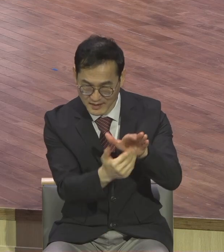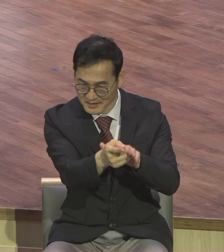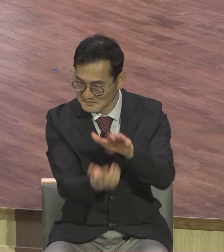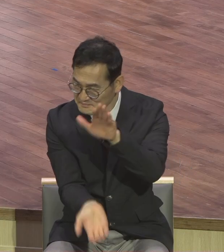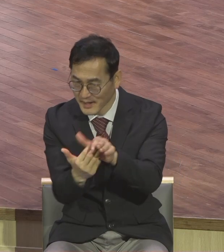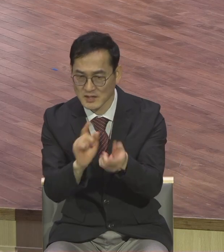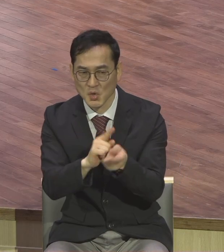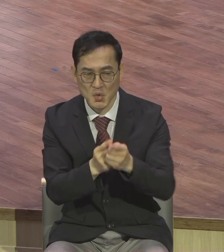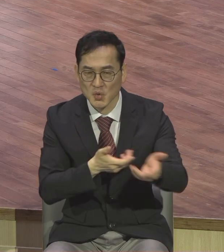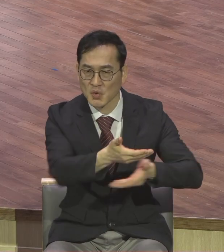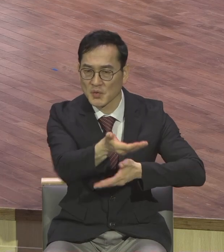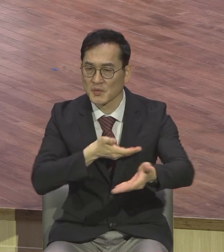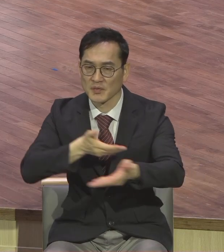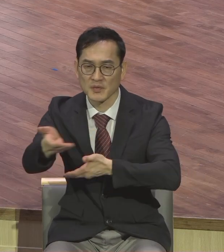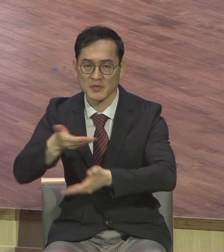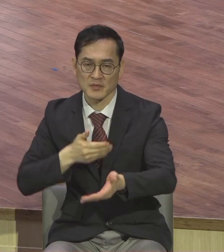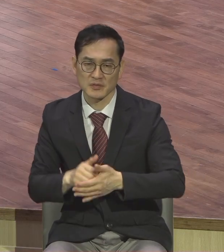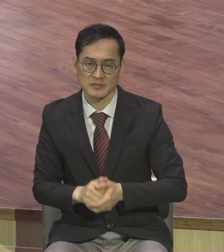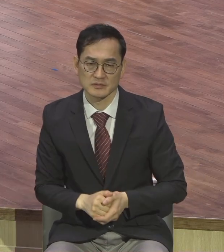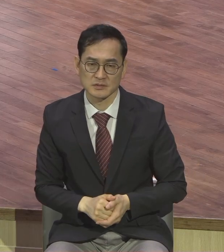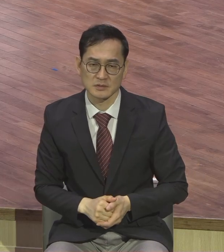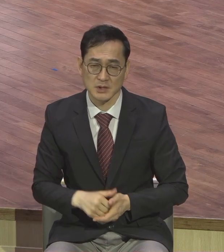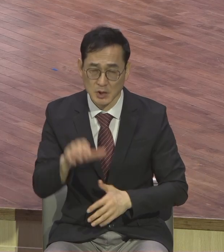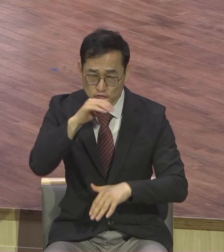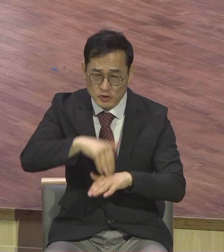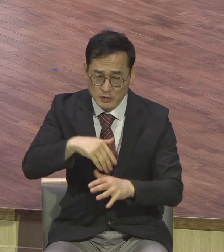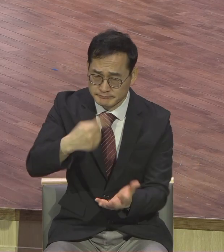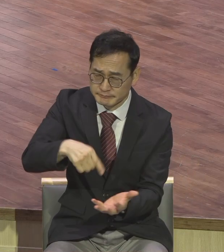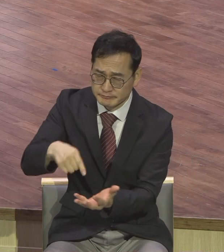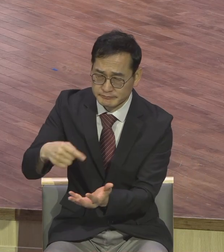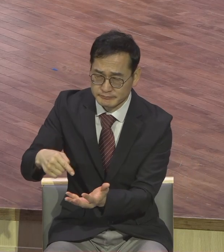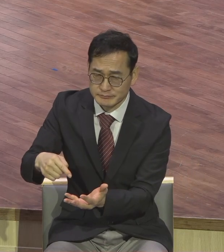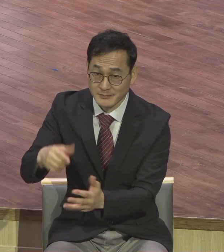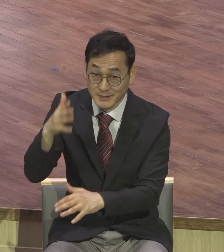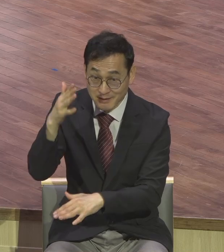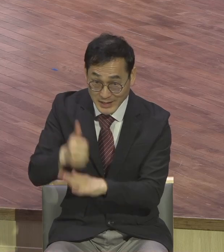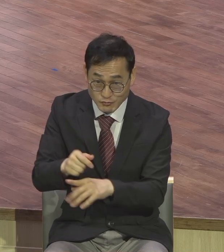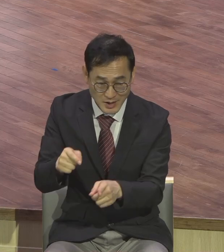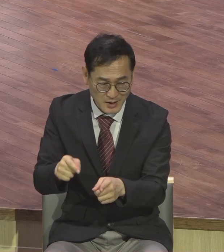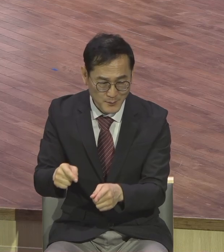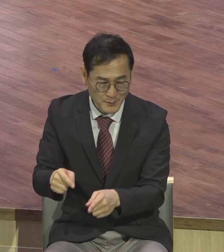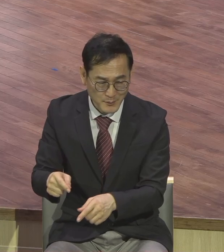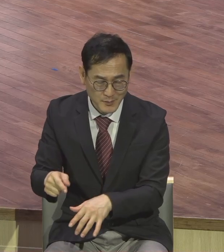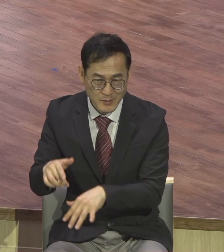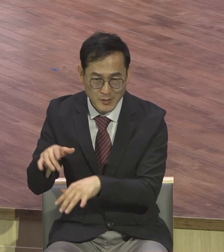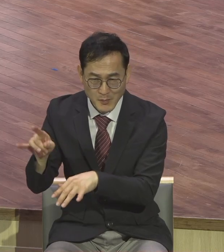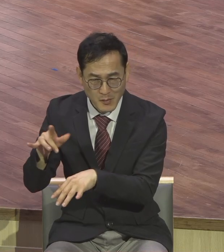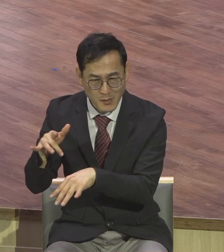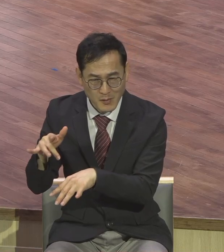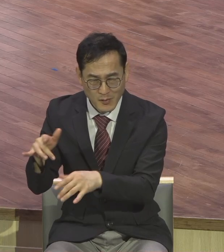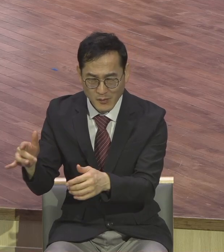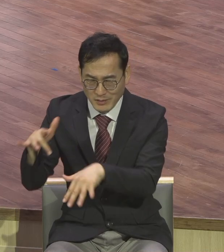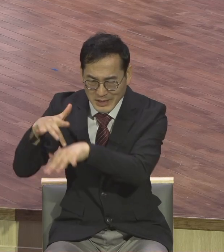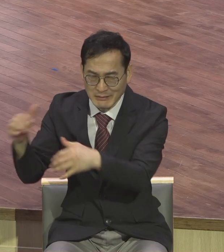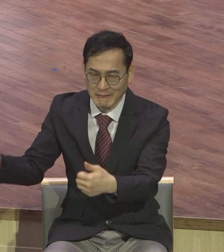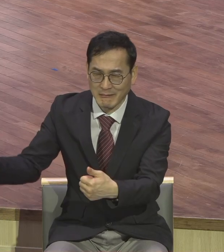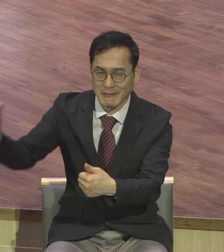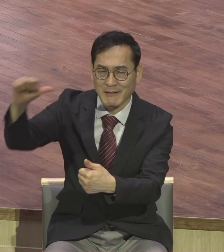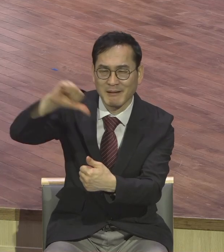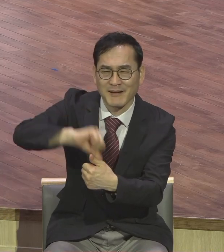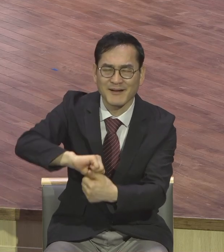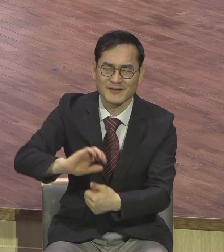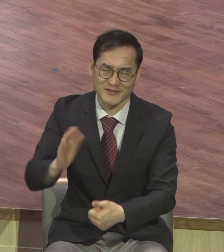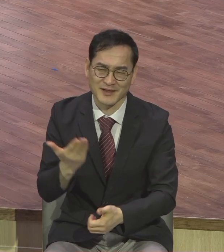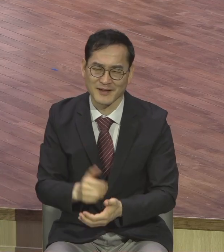그 훈련을 더 깊이 들어가면 나중에 이제 접신이 있어요. 접신. 그래서 명상에서 들어가면 다